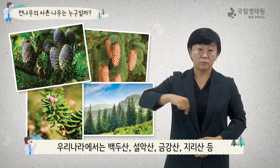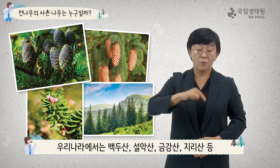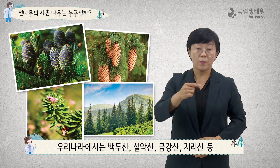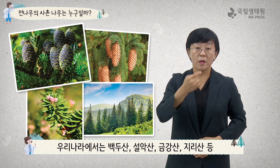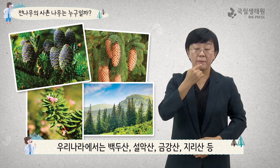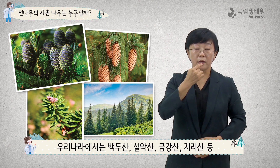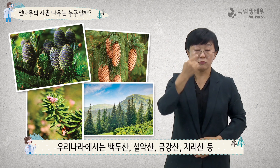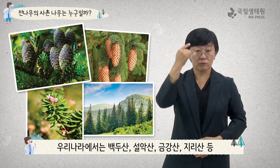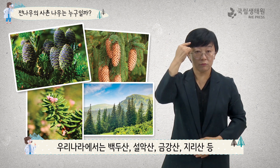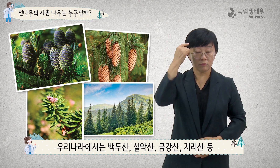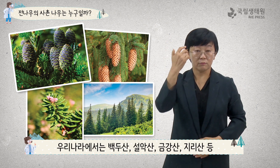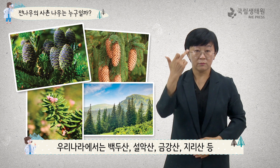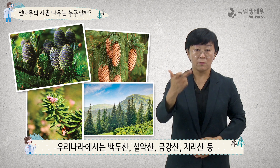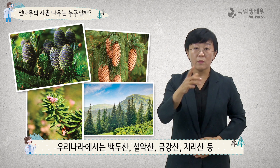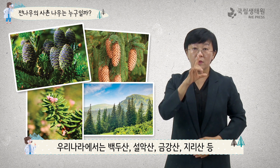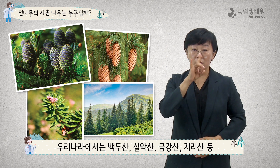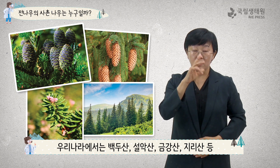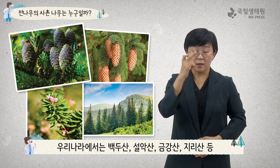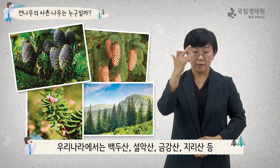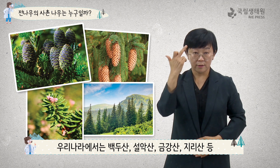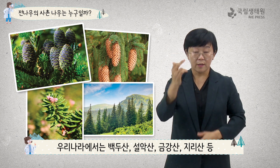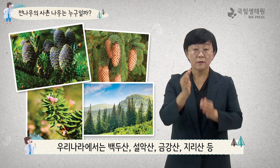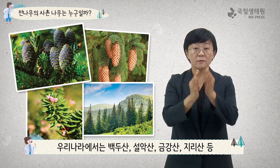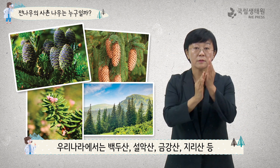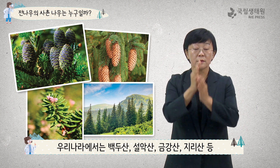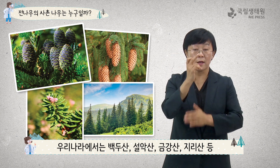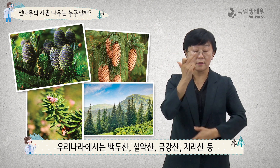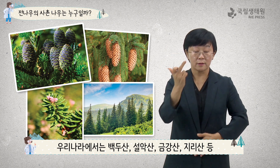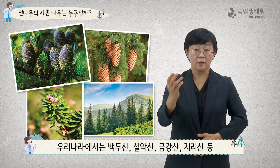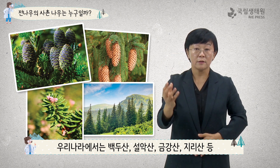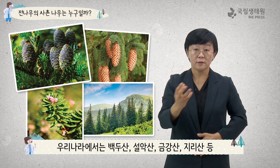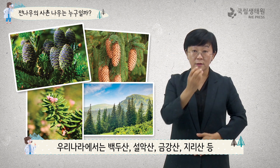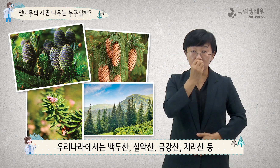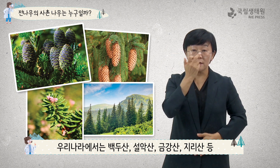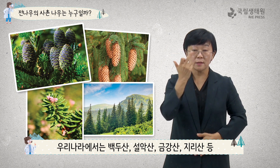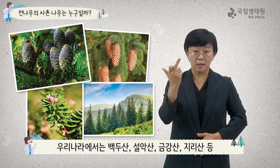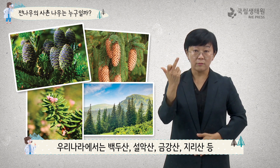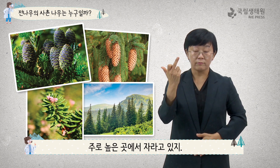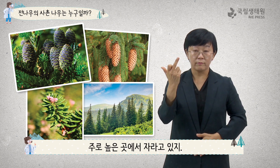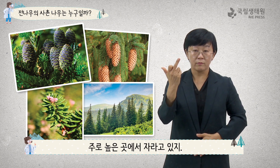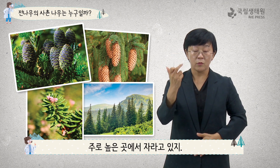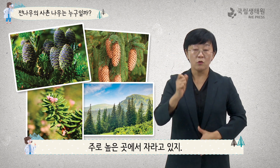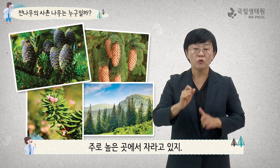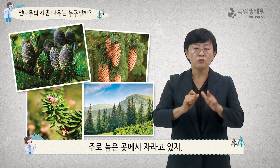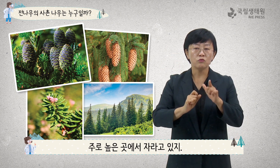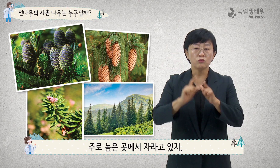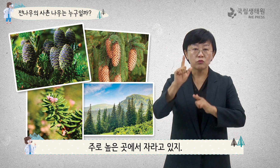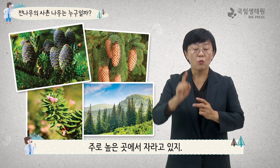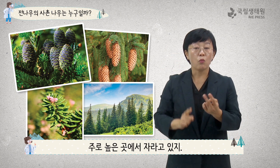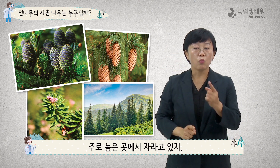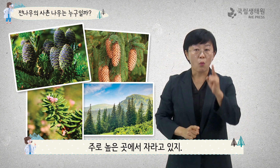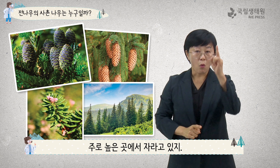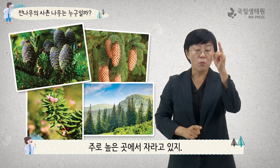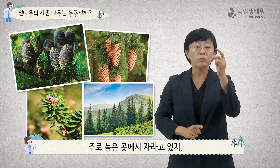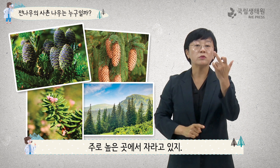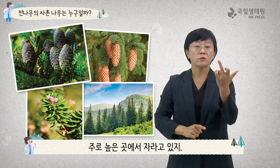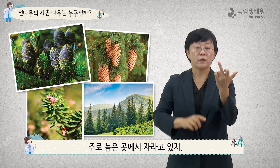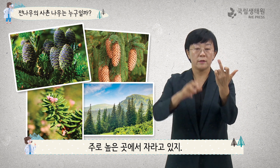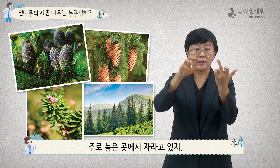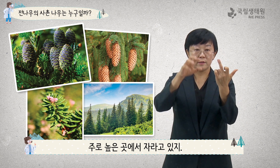우리나라에서는 백두산, 설악산, 금강산, 지리산 등 주로 높은 곳에서 자라고 있지.